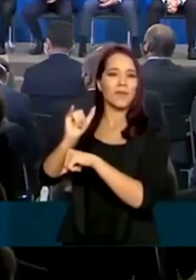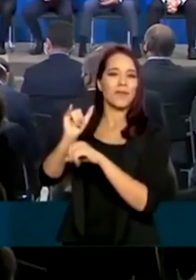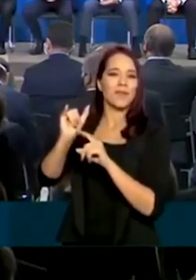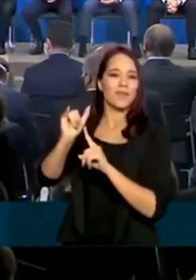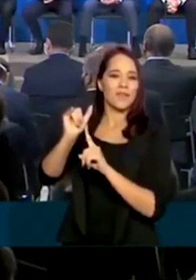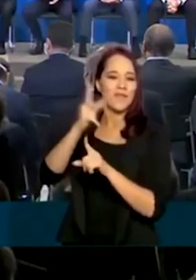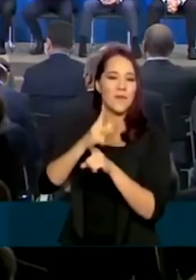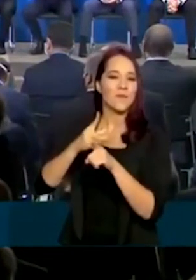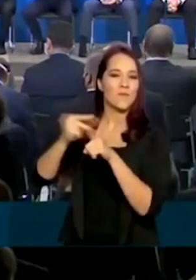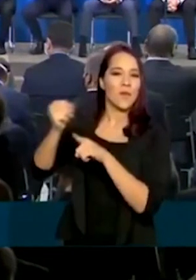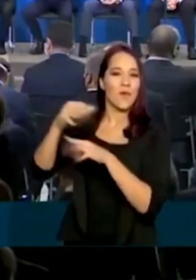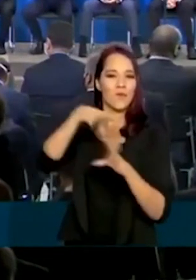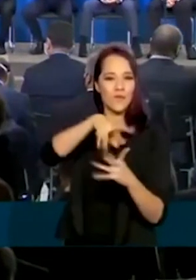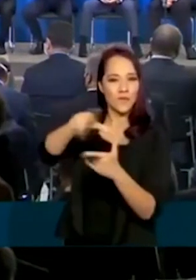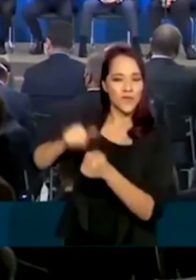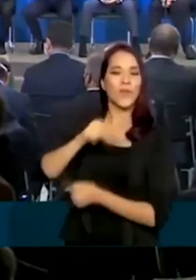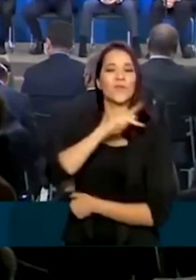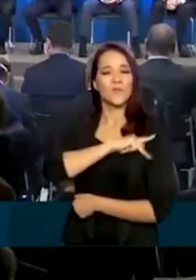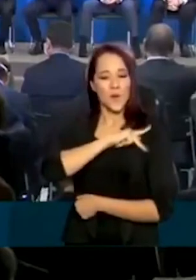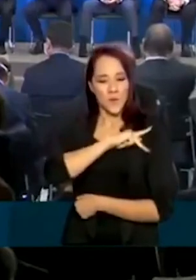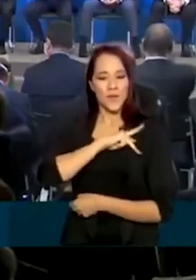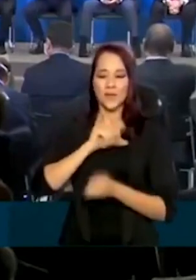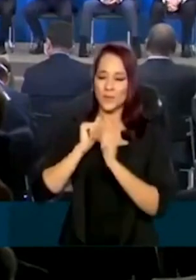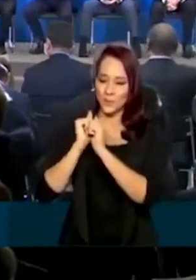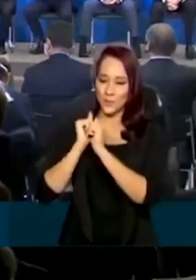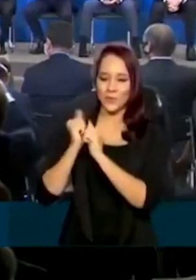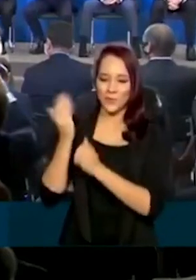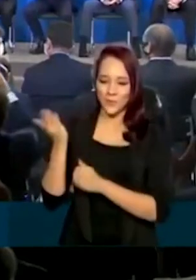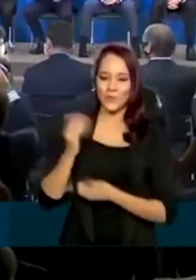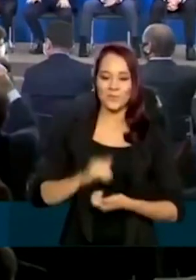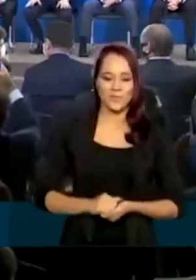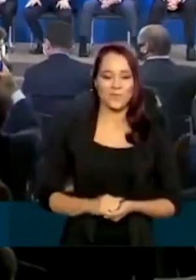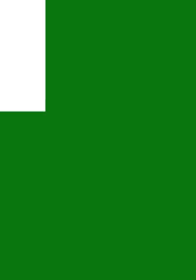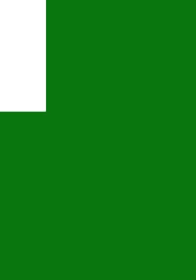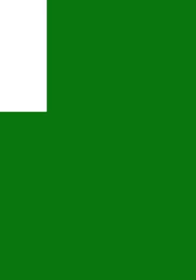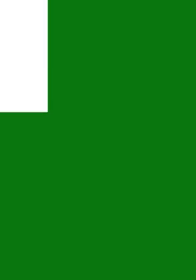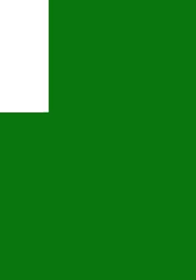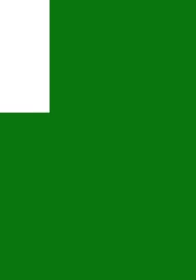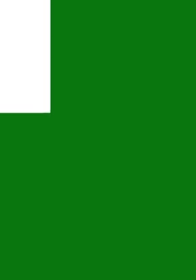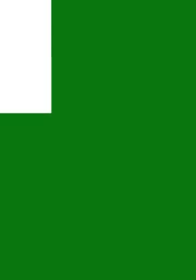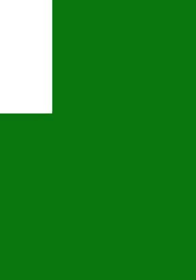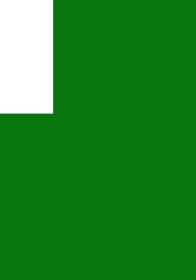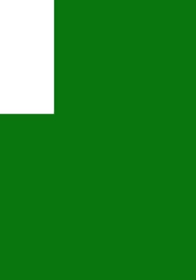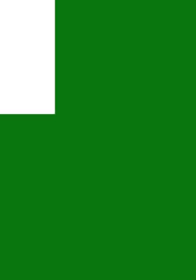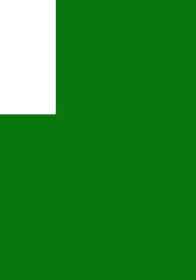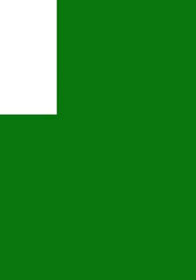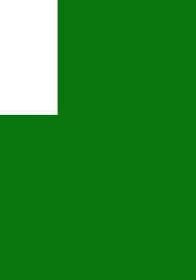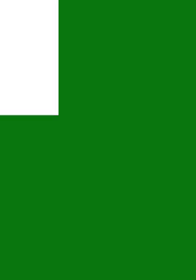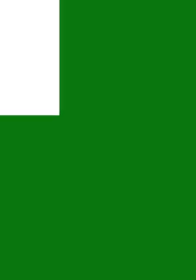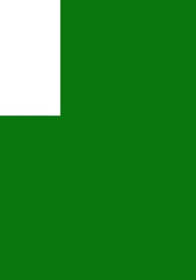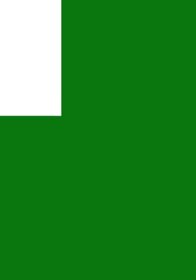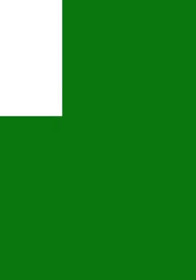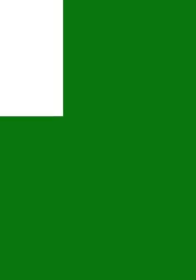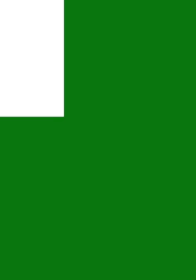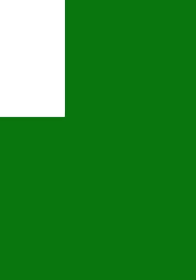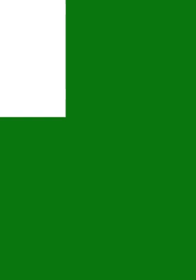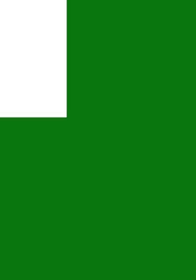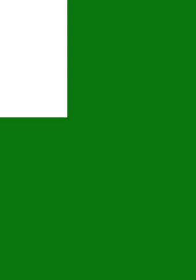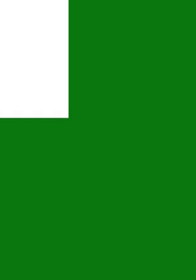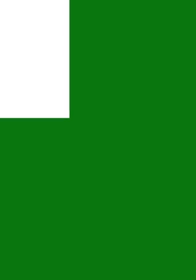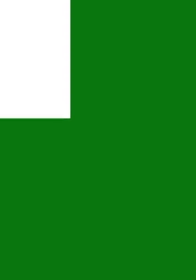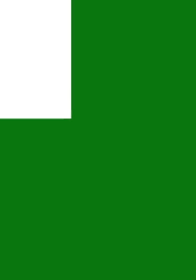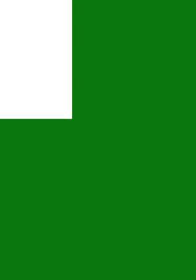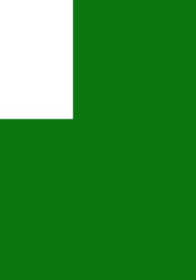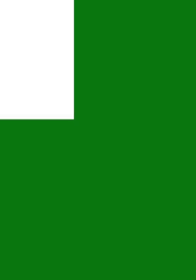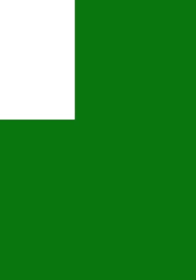palmeiras e aí e aí você vê que o bolsonaro fala que tava com broche do